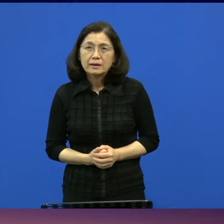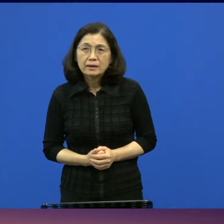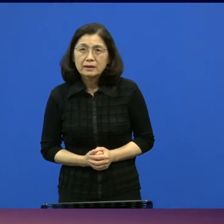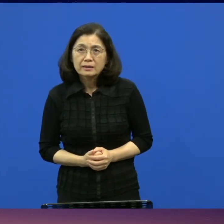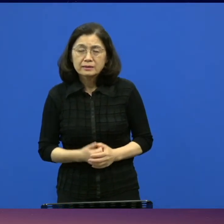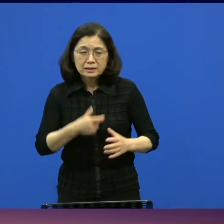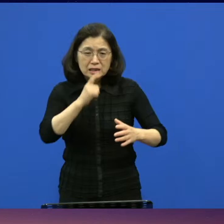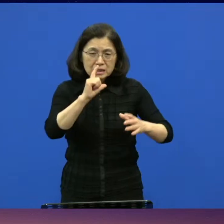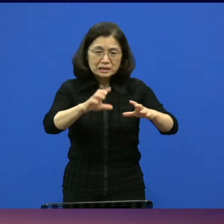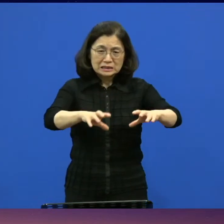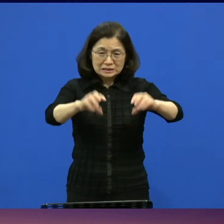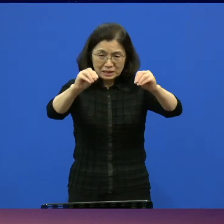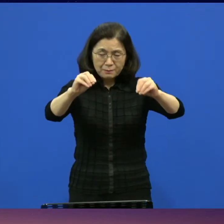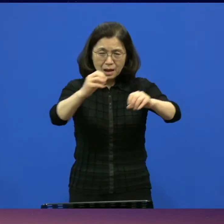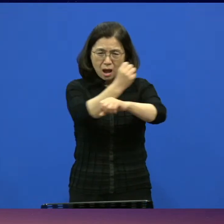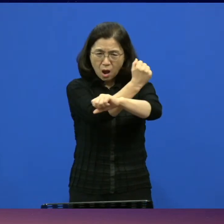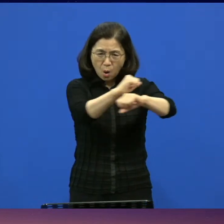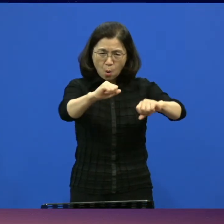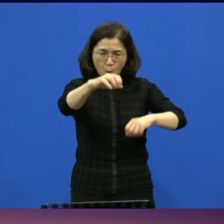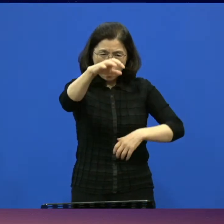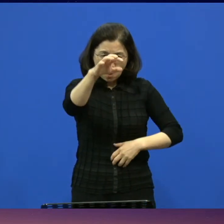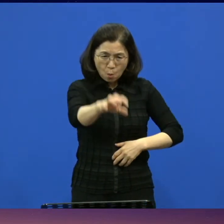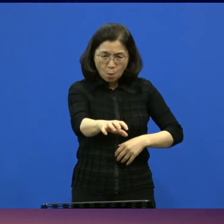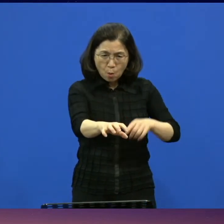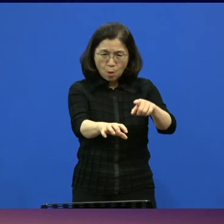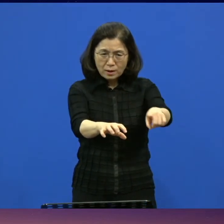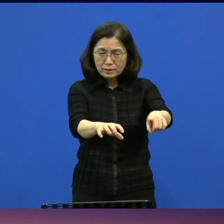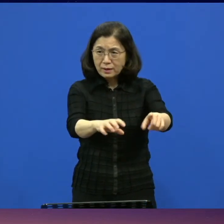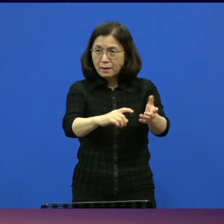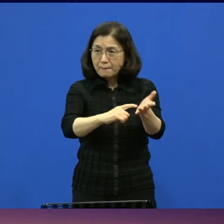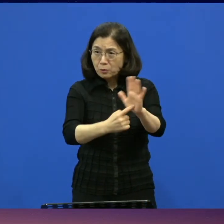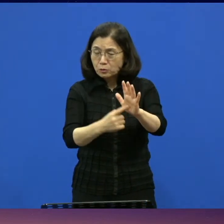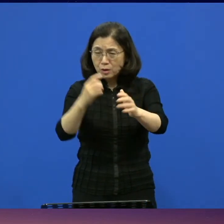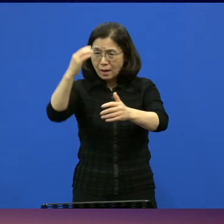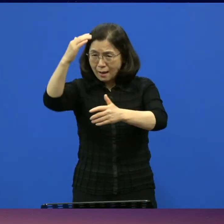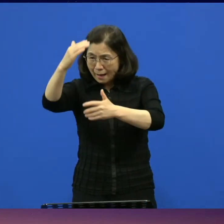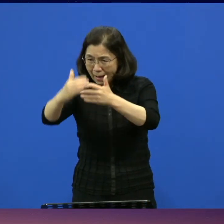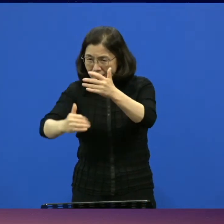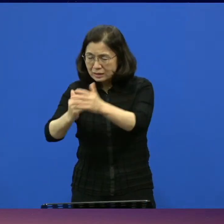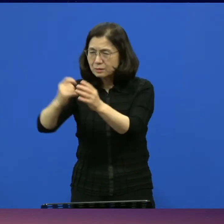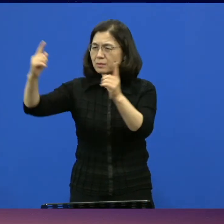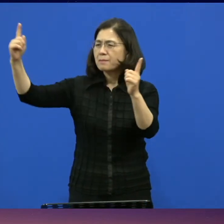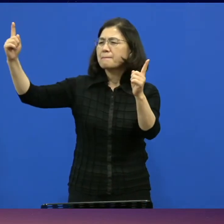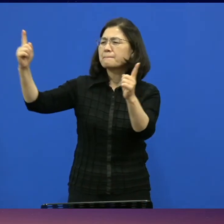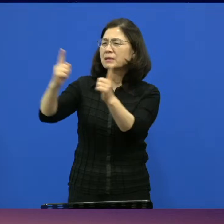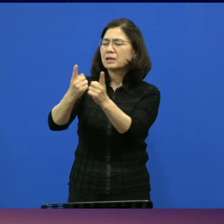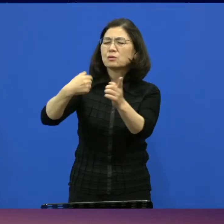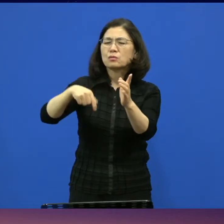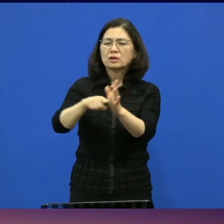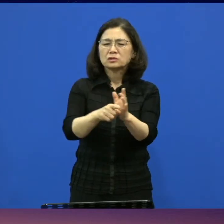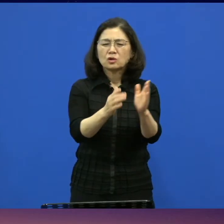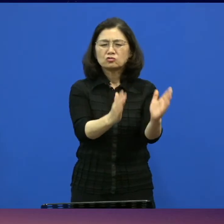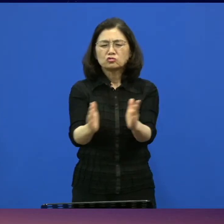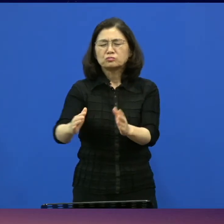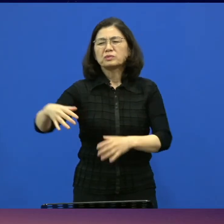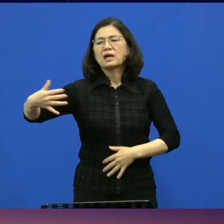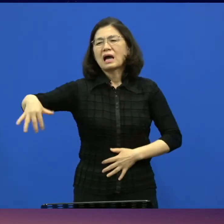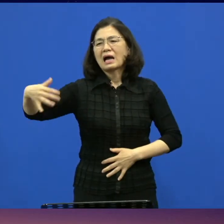사막이나 광야라는 오늘 이 표현은 하나님을 맞이하기에는 너무도 준비가 안 된 상태라는 거예요.